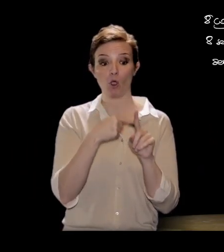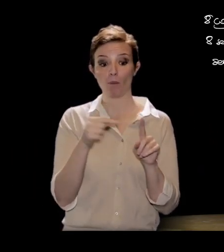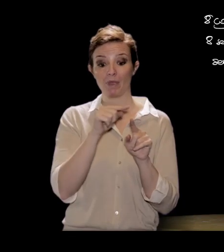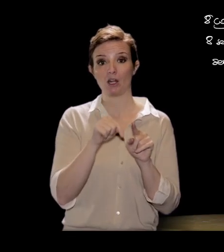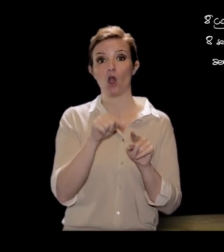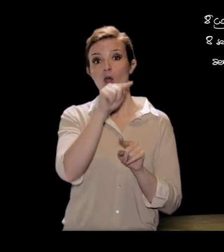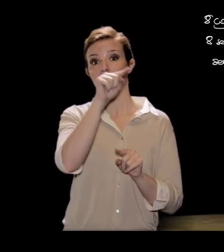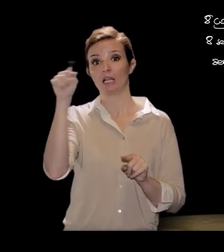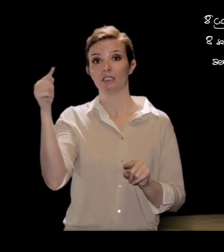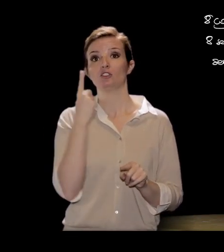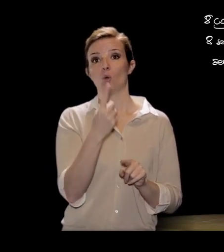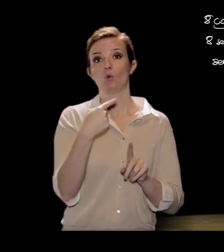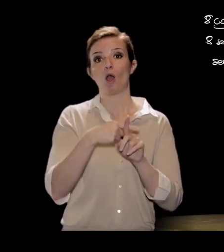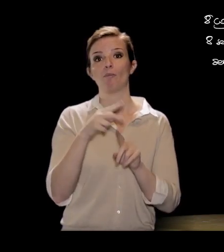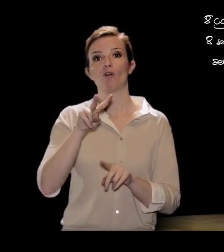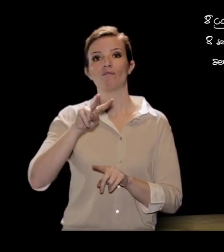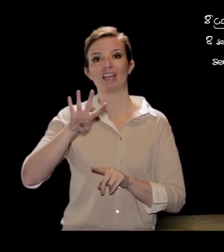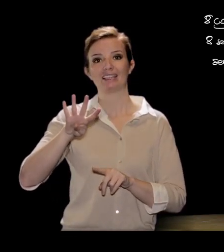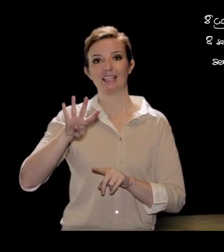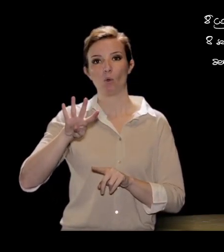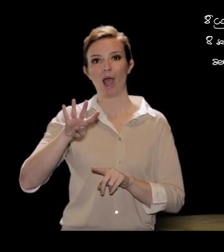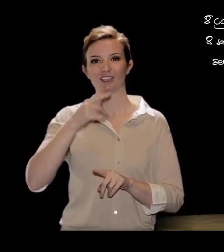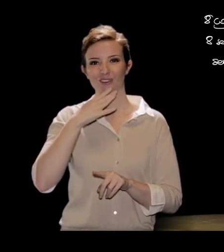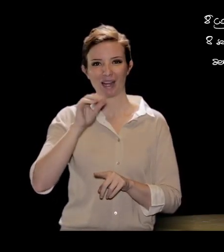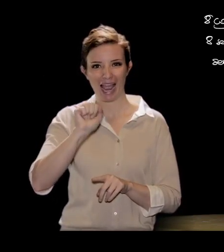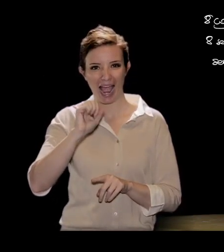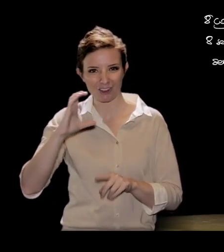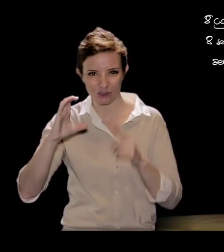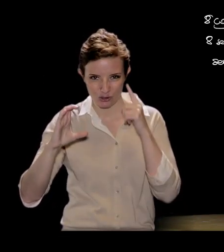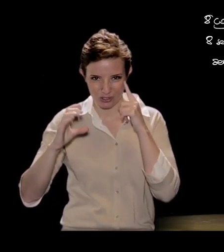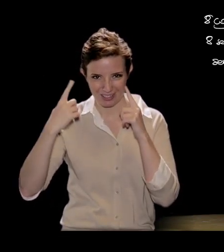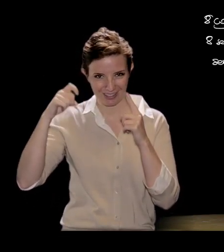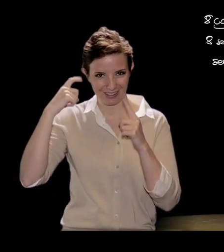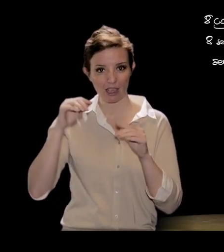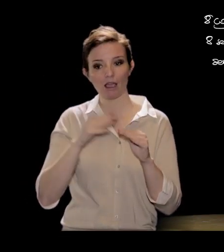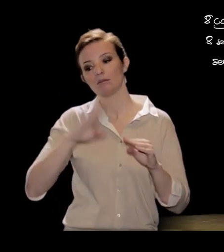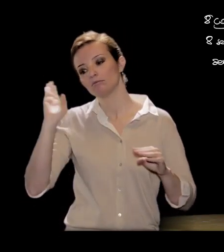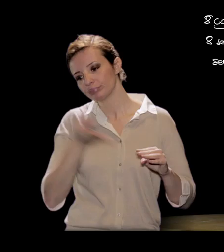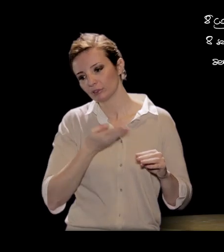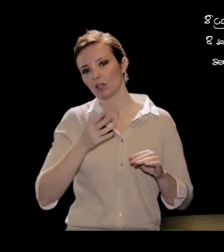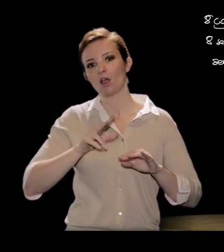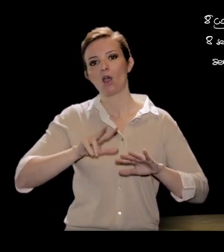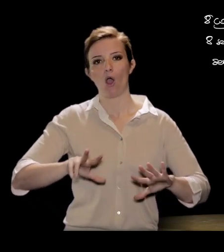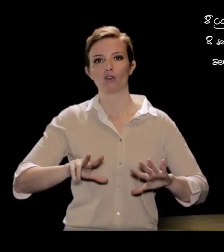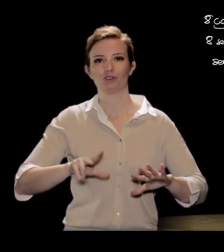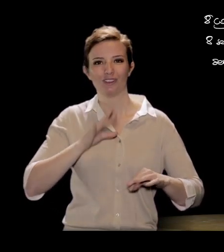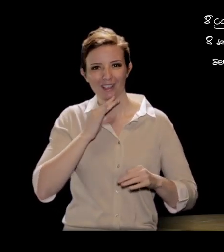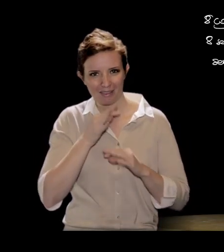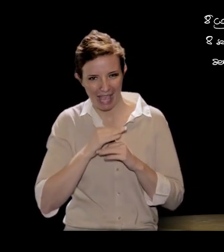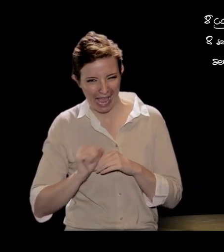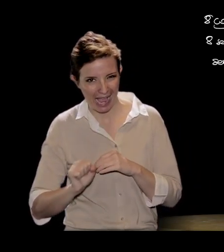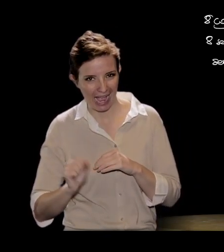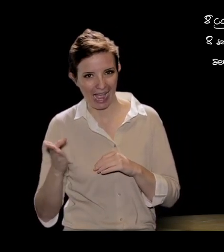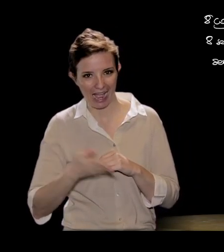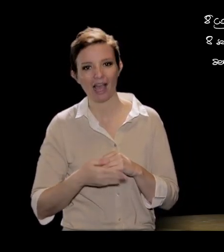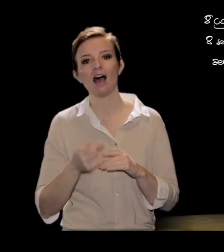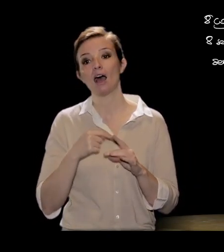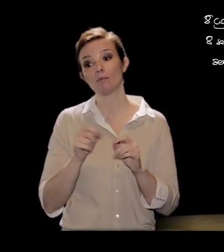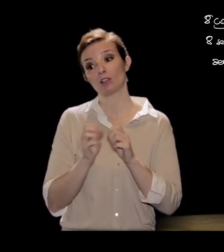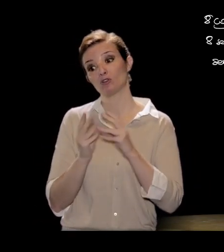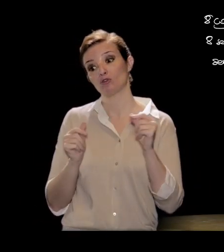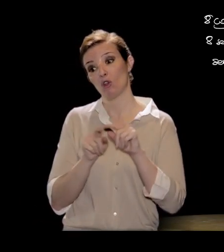24 sarebbe a c, tutto fratto a che è 8. Soluzioni, qui abbiamo